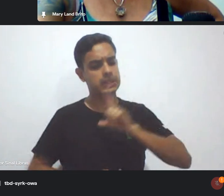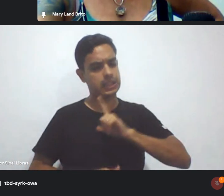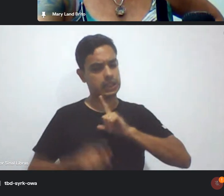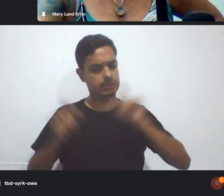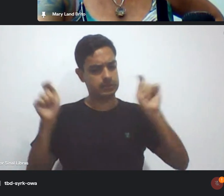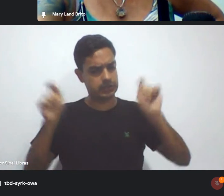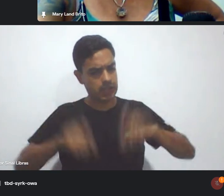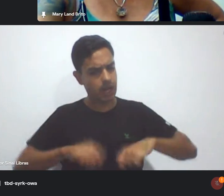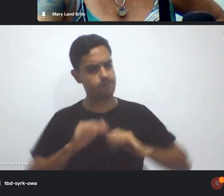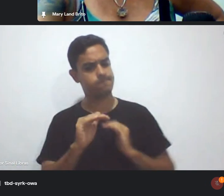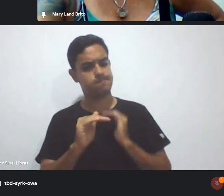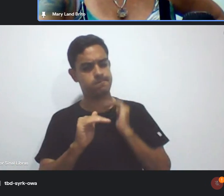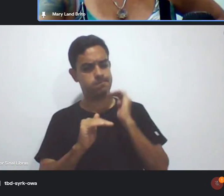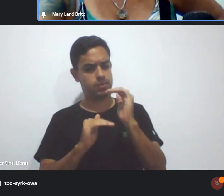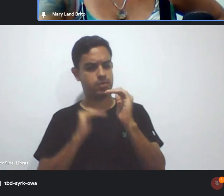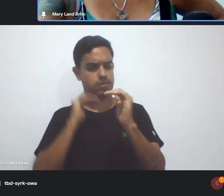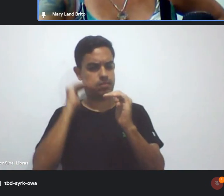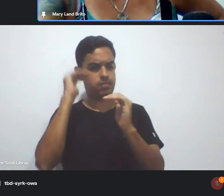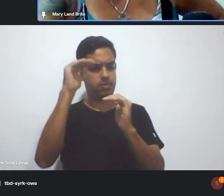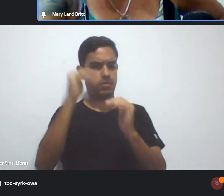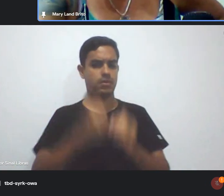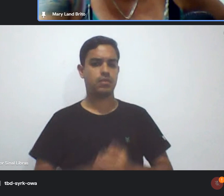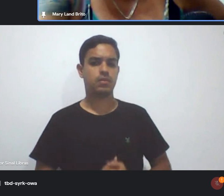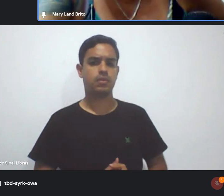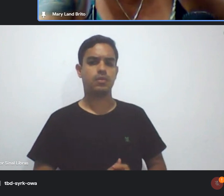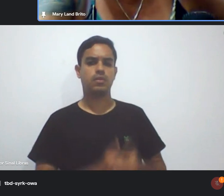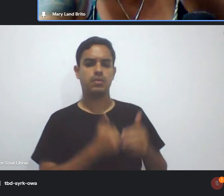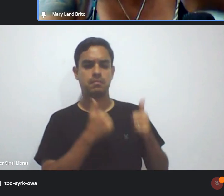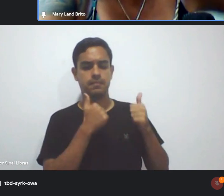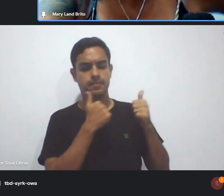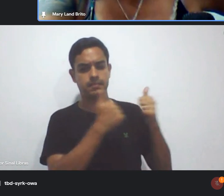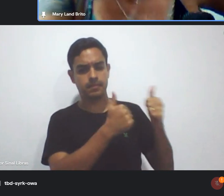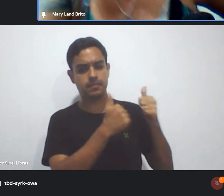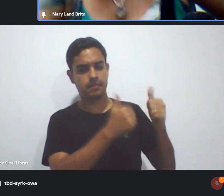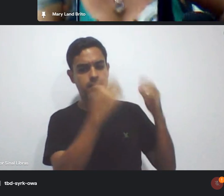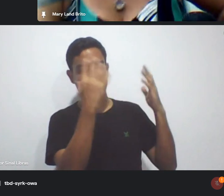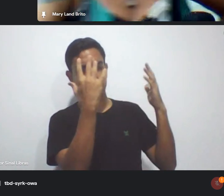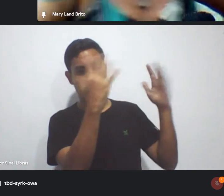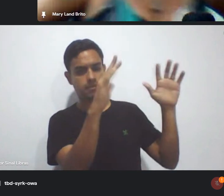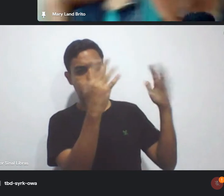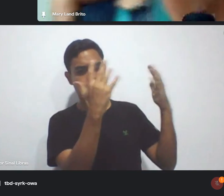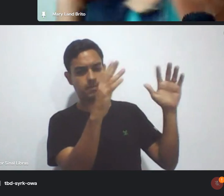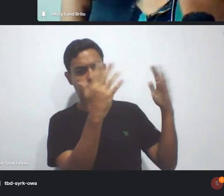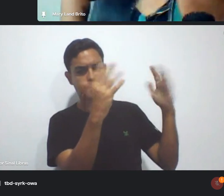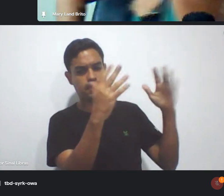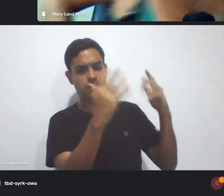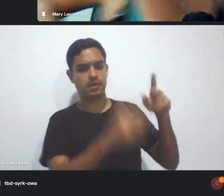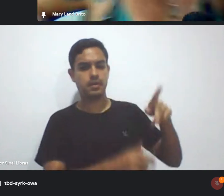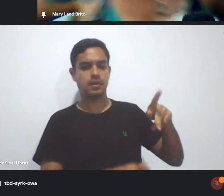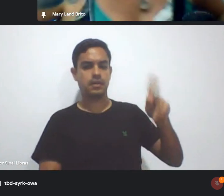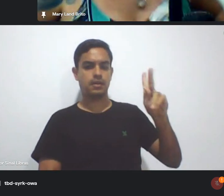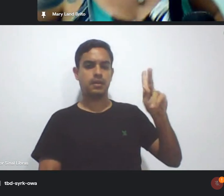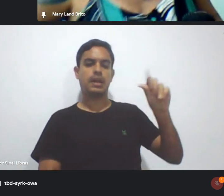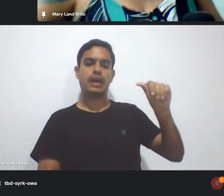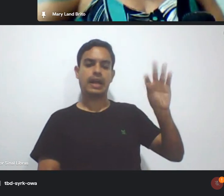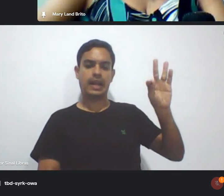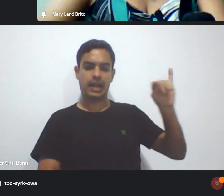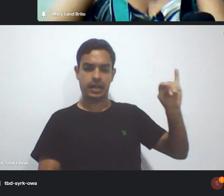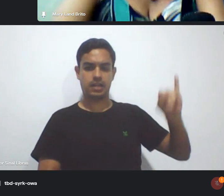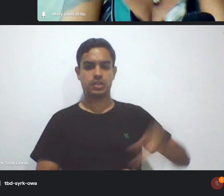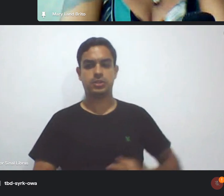É isso. Arrasou, Cá, que saudade Arrasou,